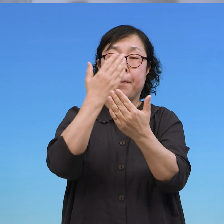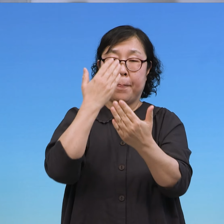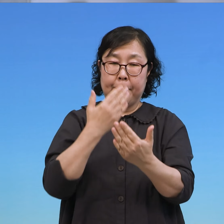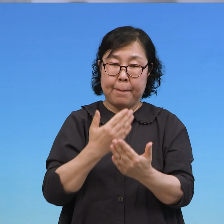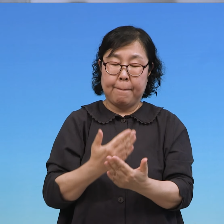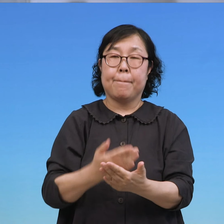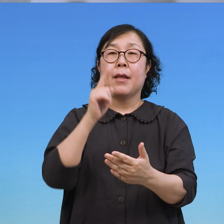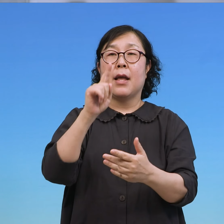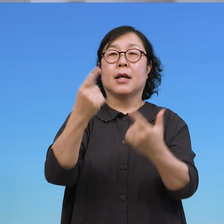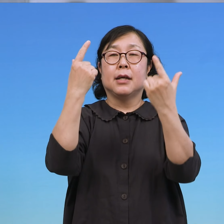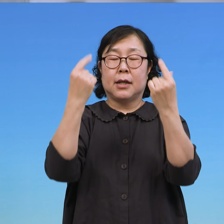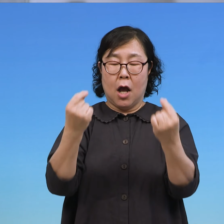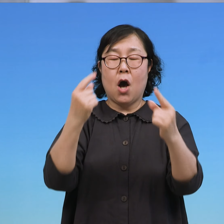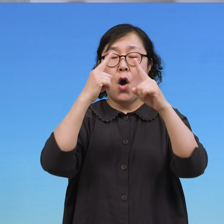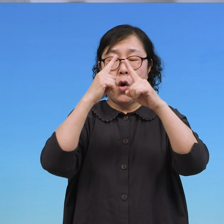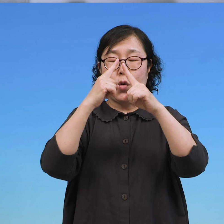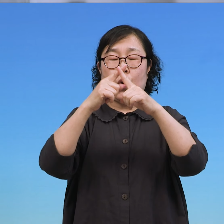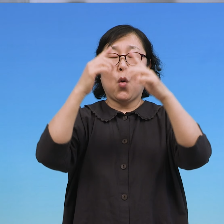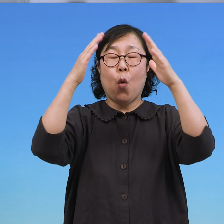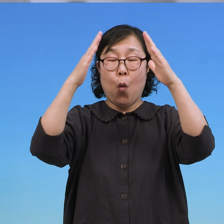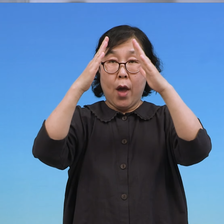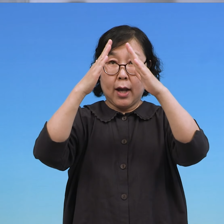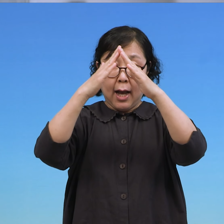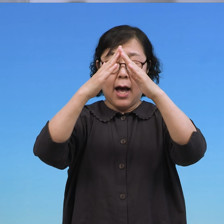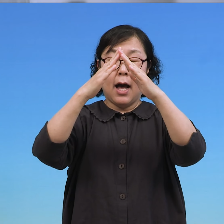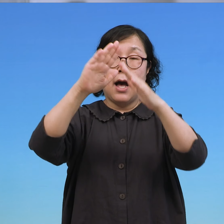그런 교회가 되게 하소서.